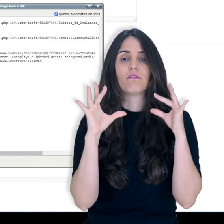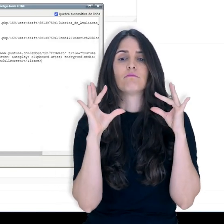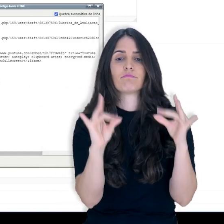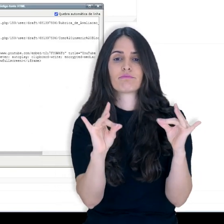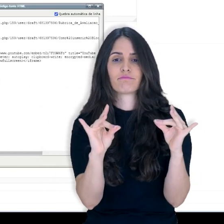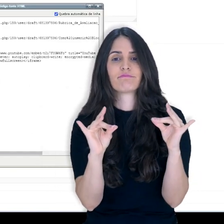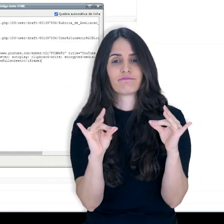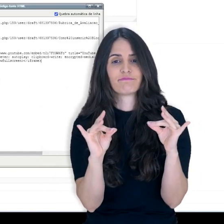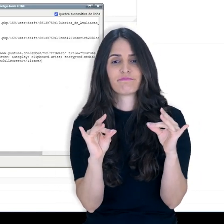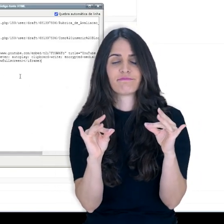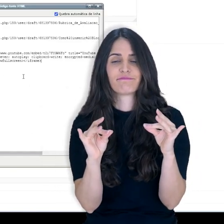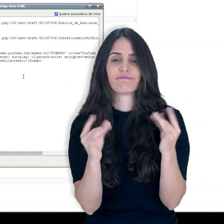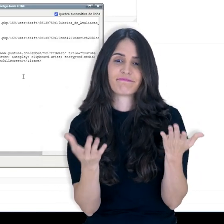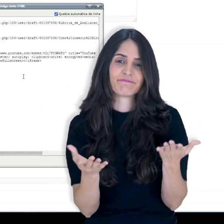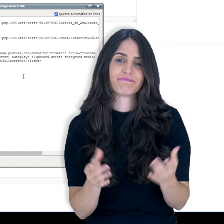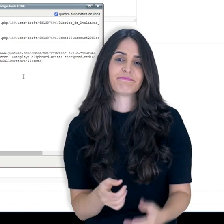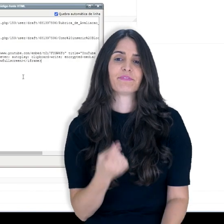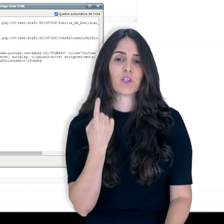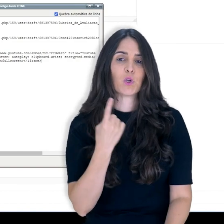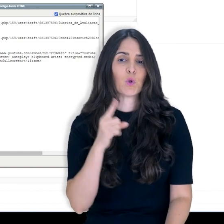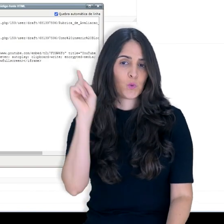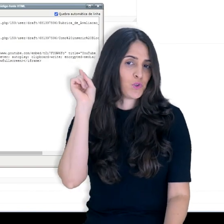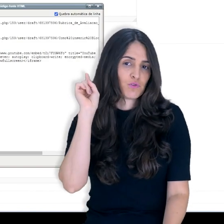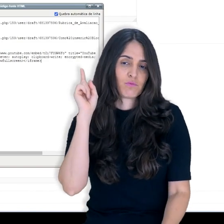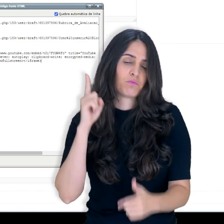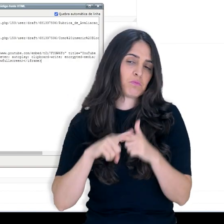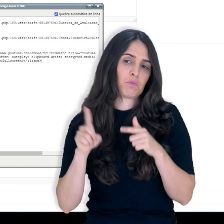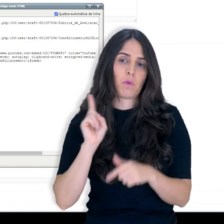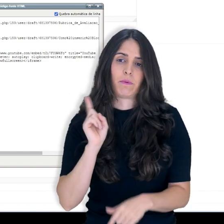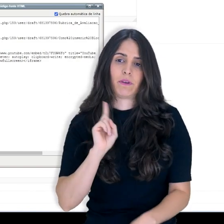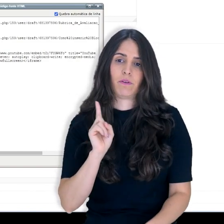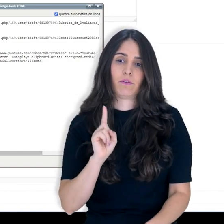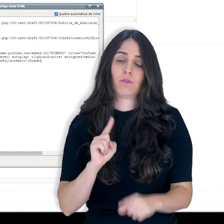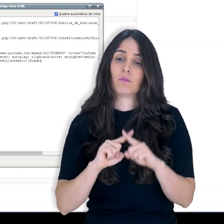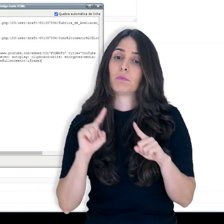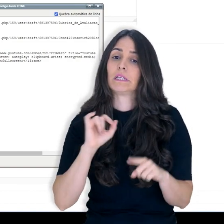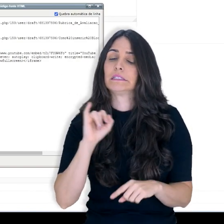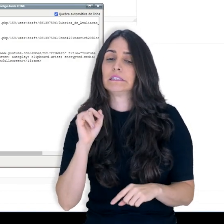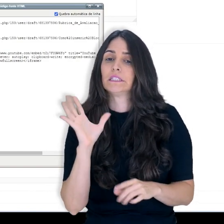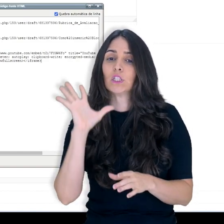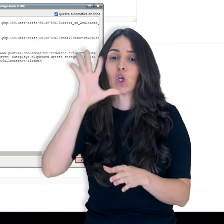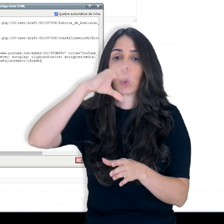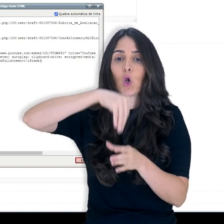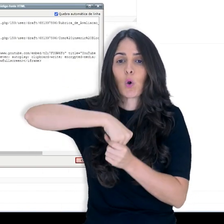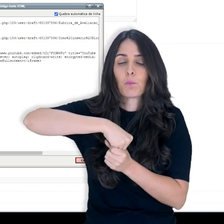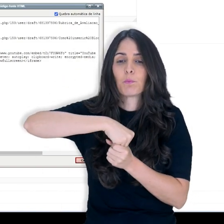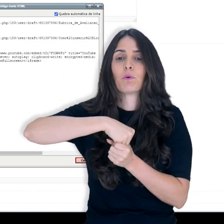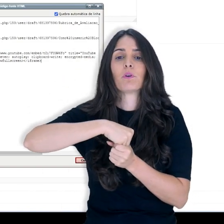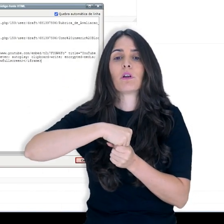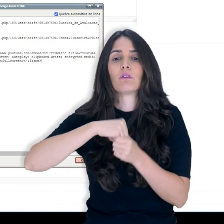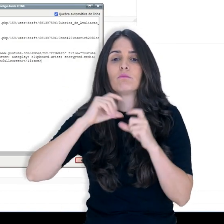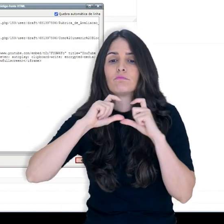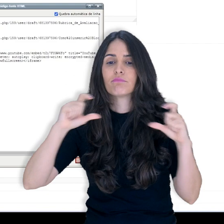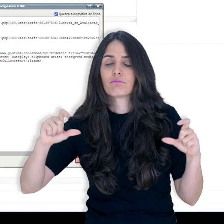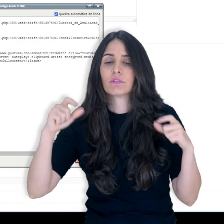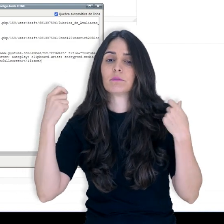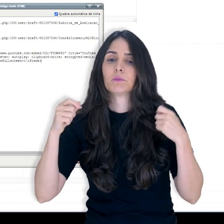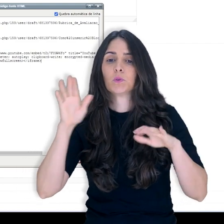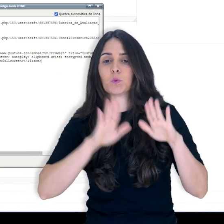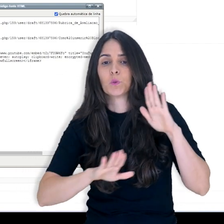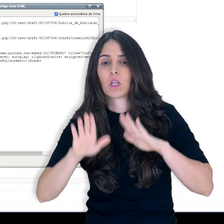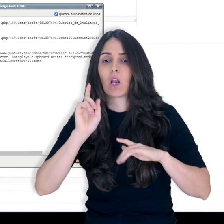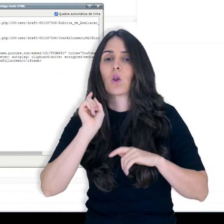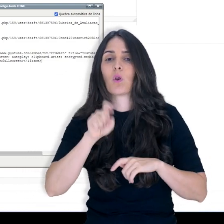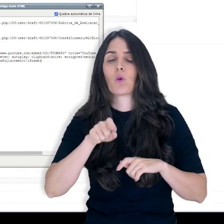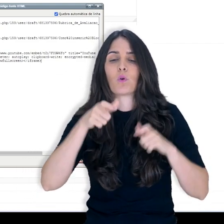este código como é o último item não tem problema mas se eu quisesse incorporar aqui no meio teria que ter cuidado para